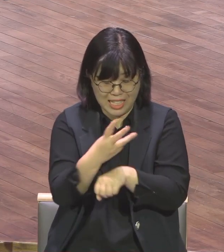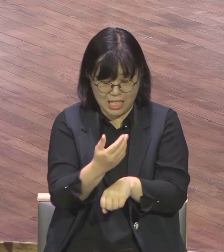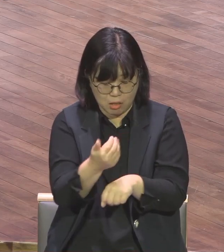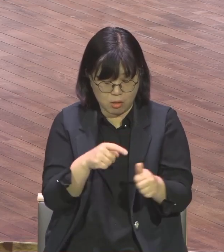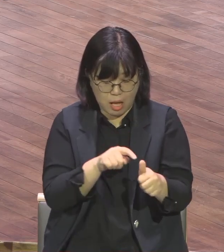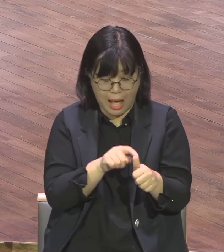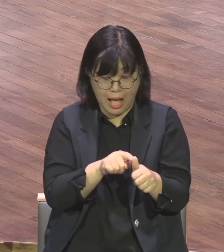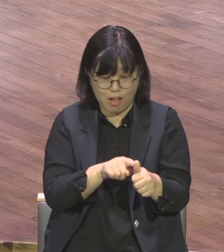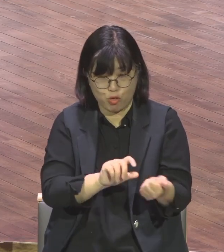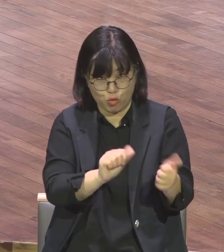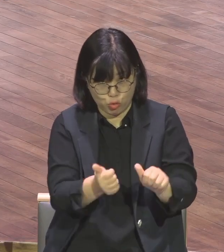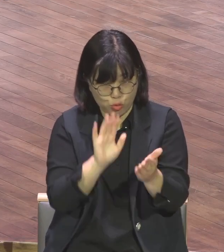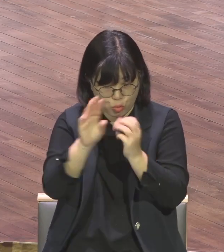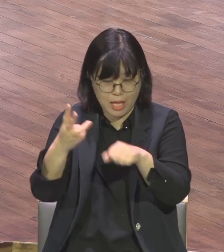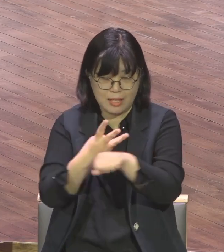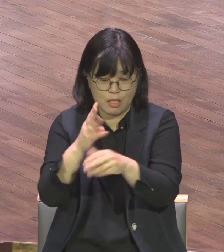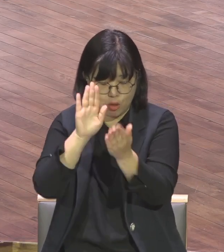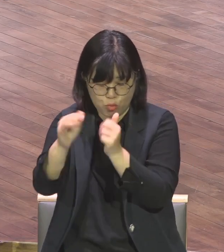사건이,